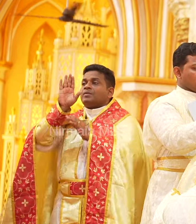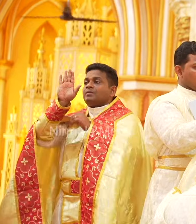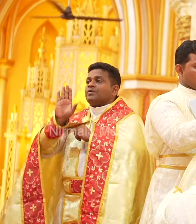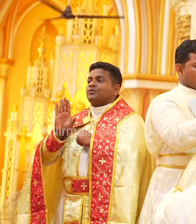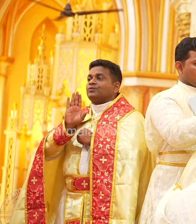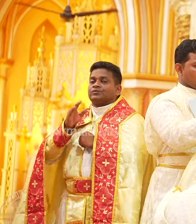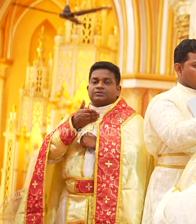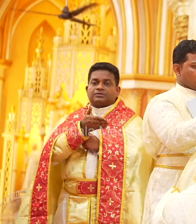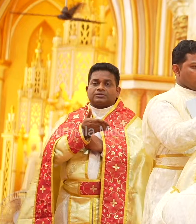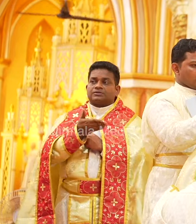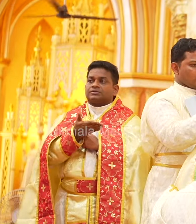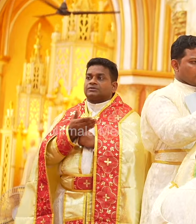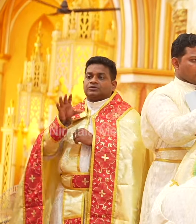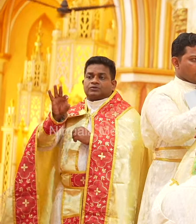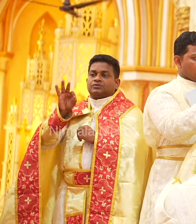പൗരോഹിത്യത്തിലേക്ക്